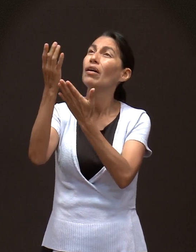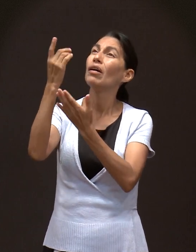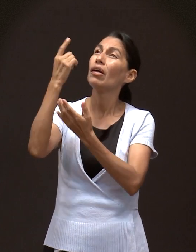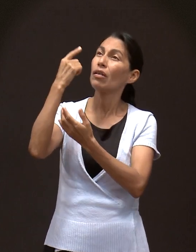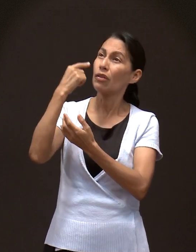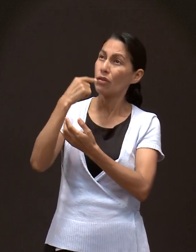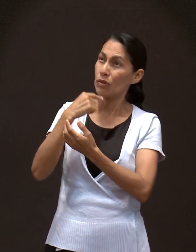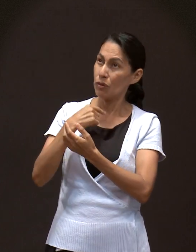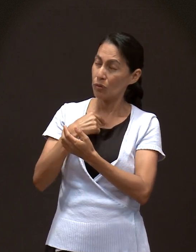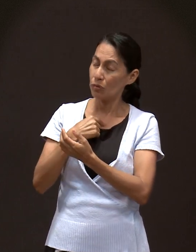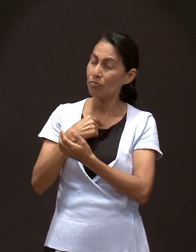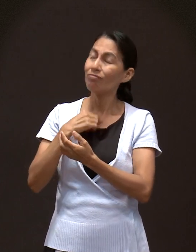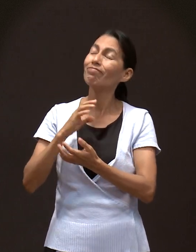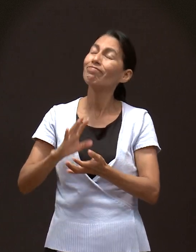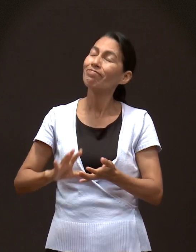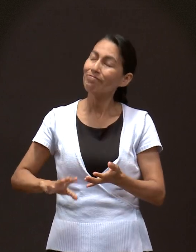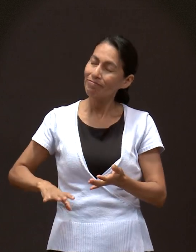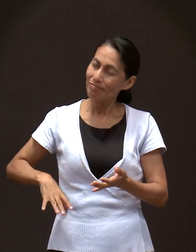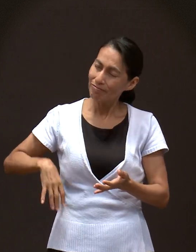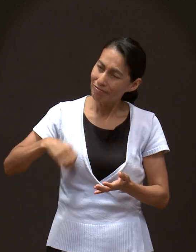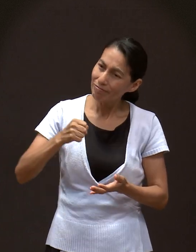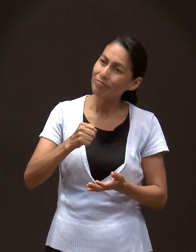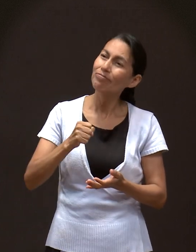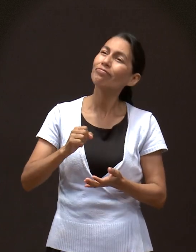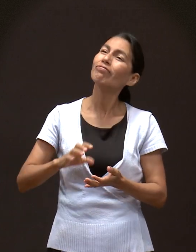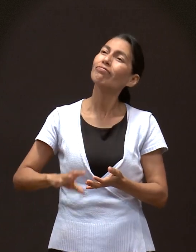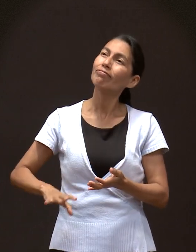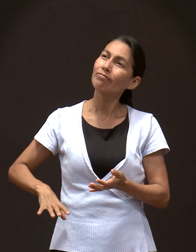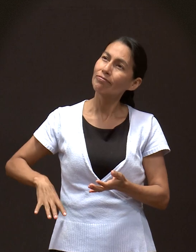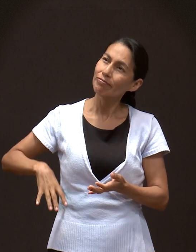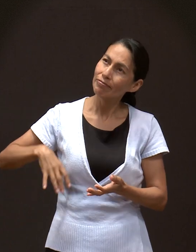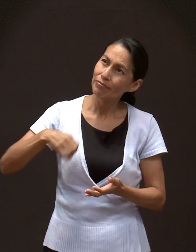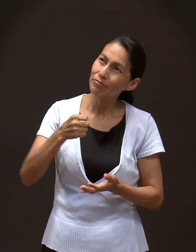Jehová es la